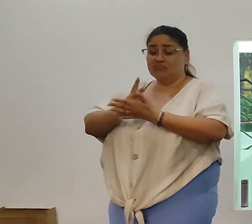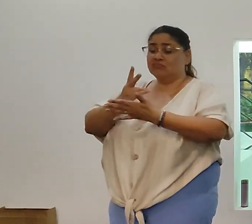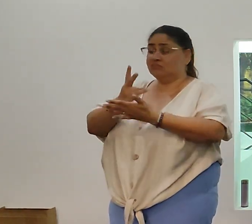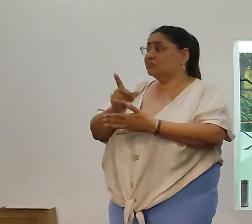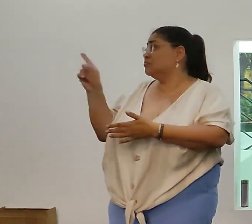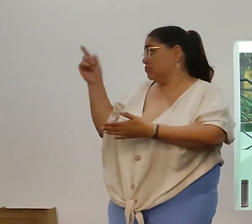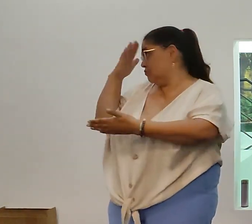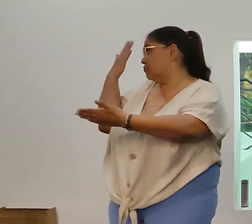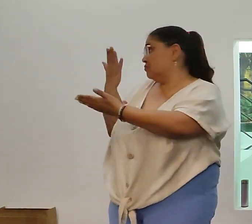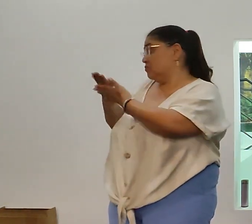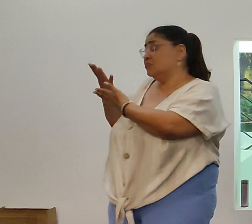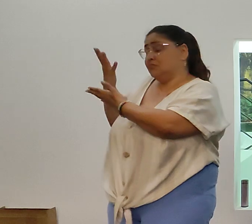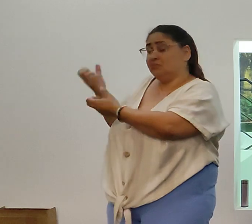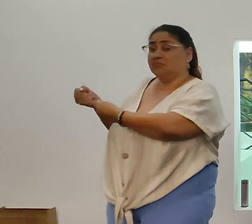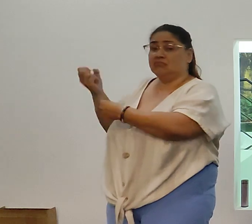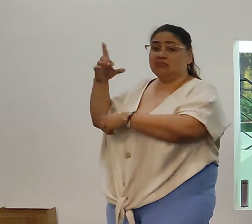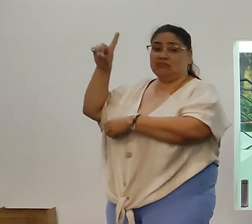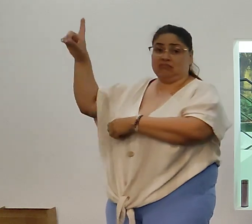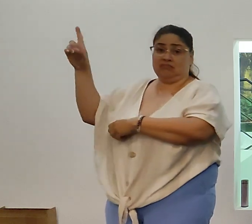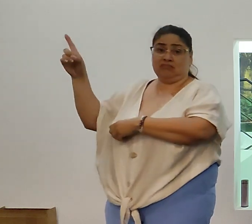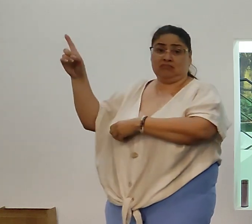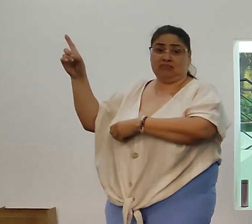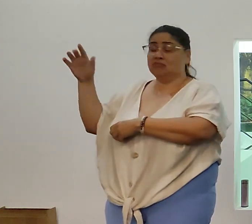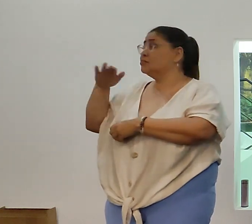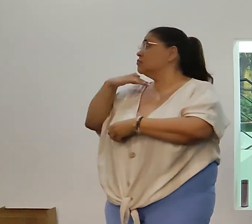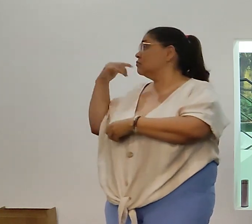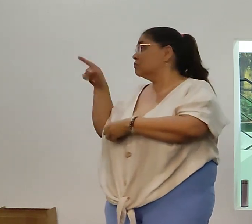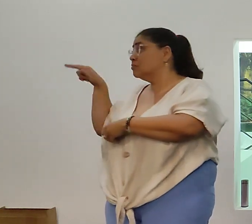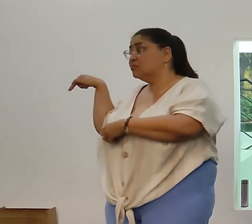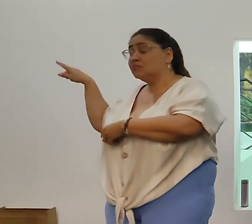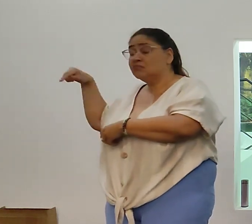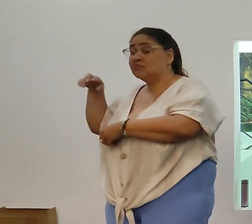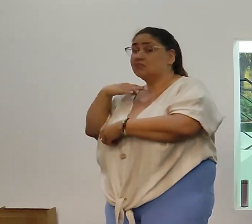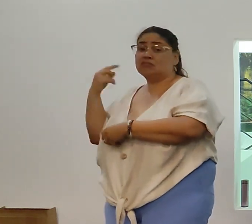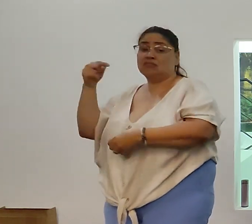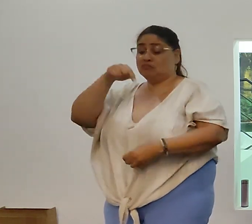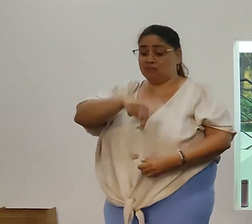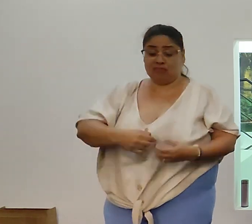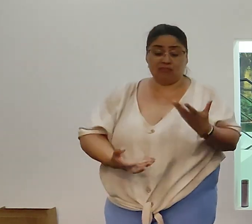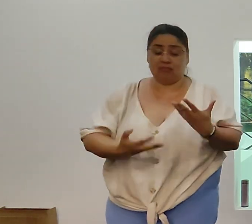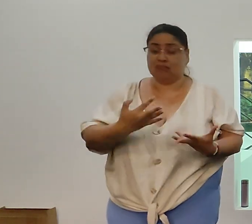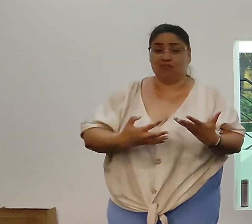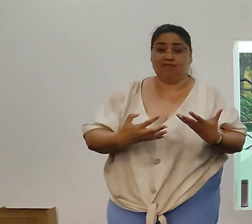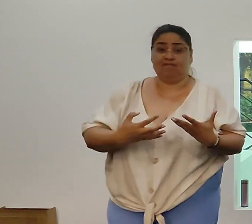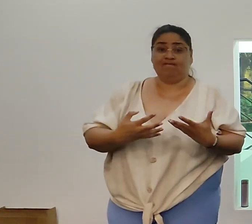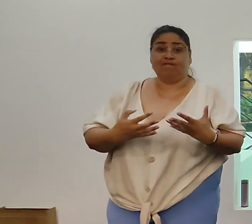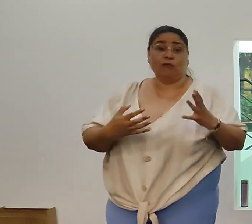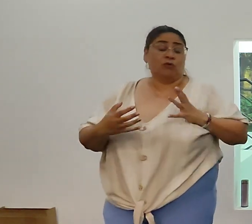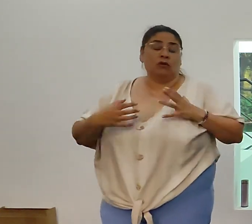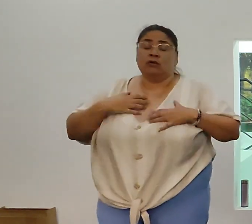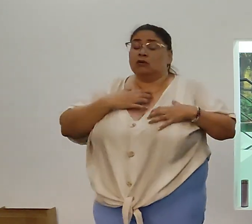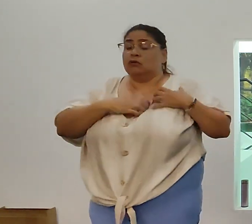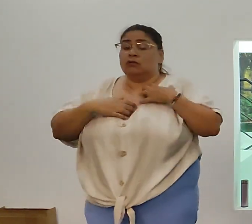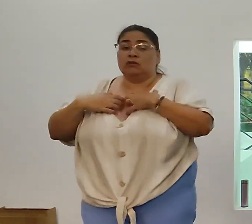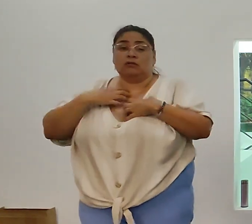e creiam em Deus e não venham para esse lugar. Aqui narra um rico desesperado.